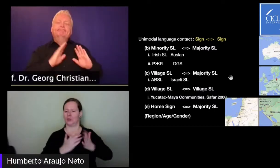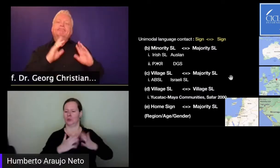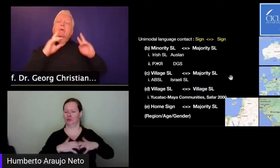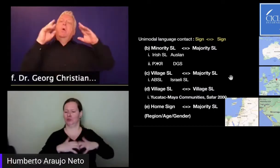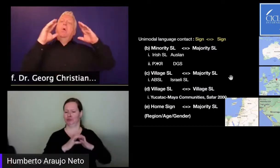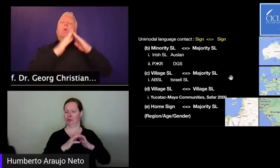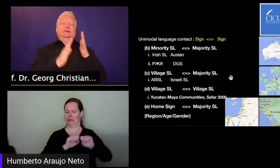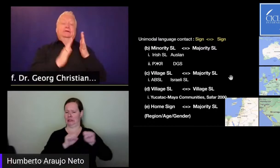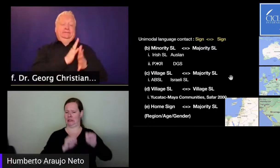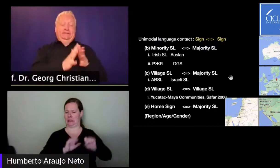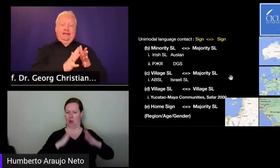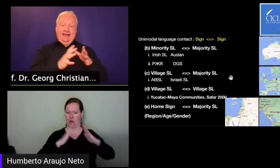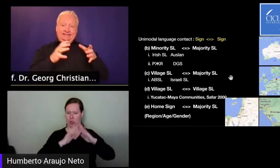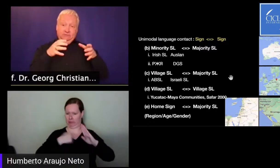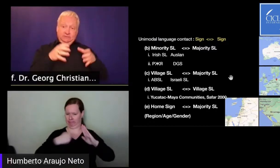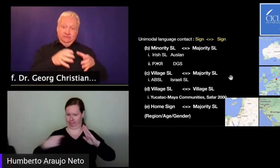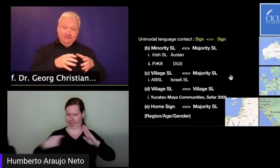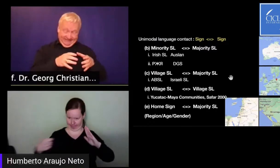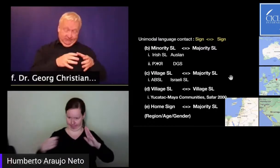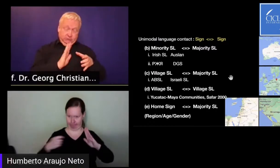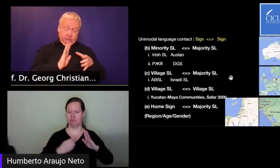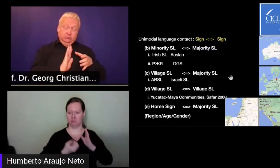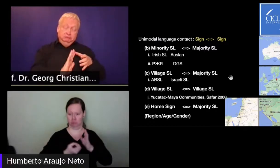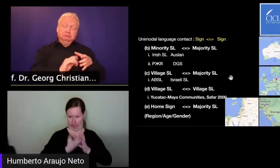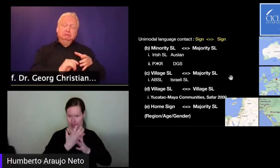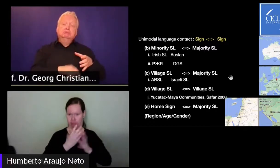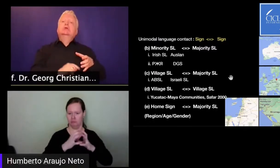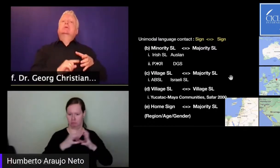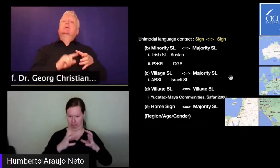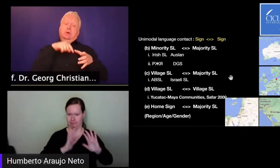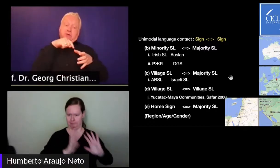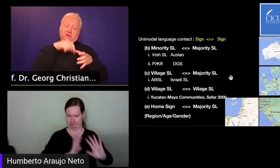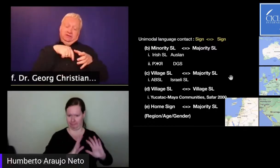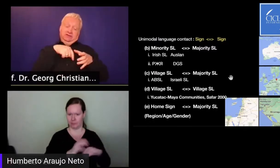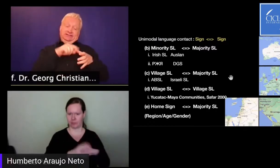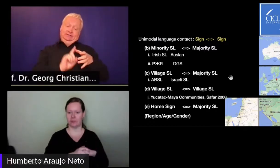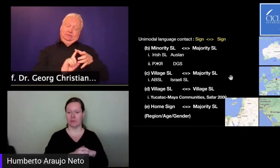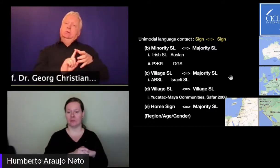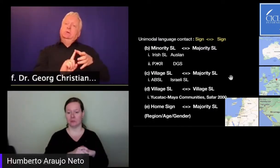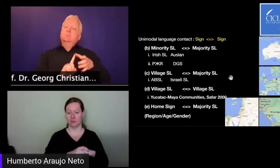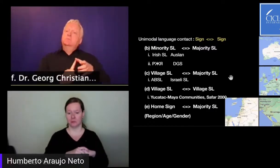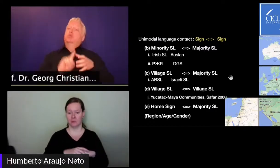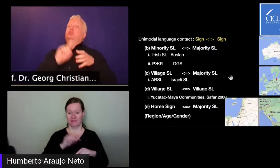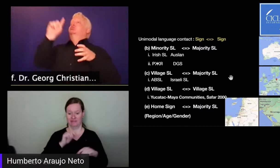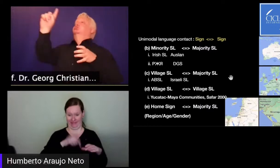àquele sistema, um sistema caseiro de sinais.